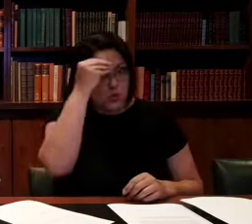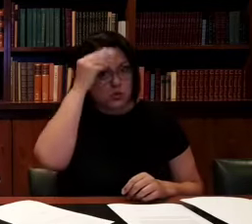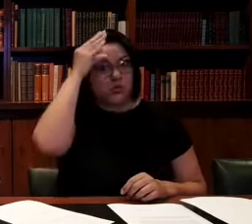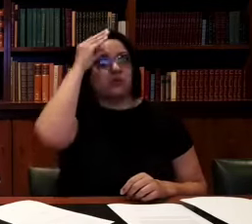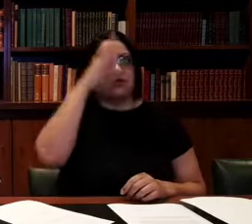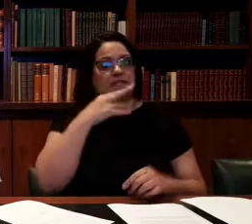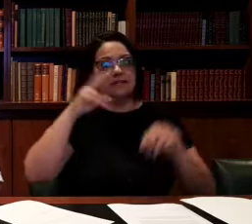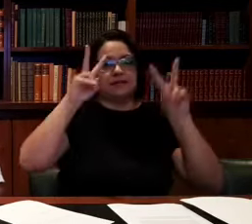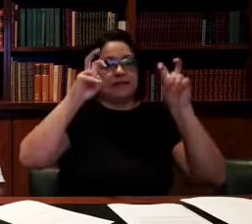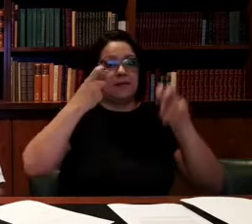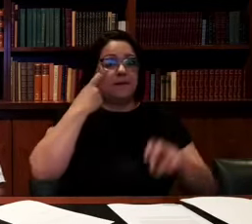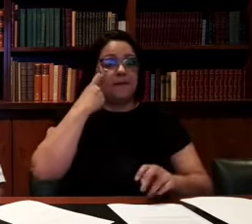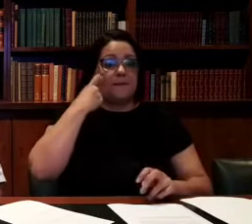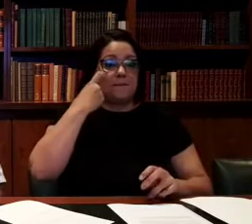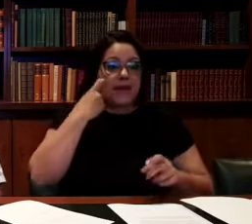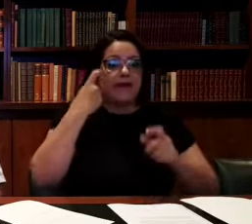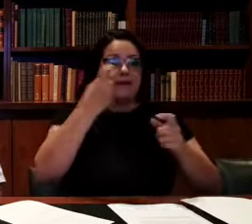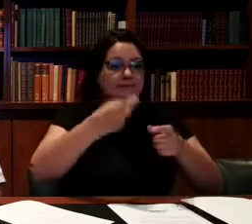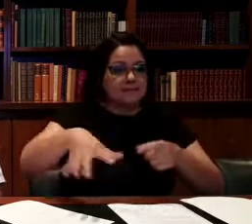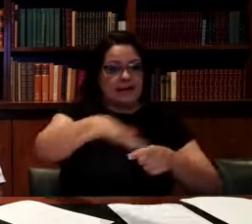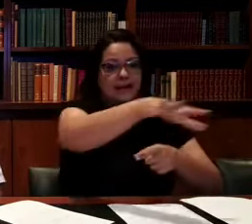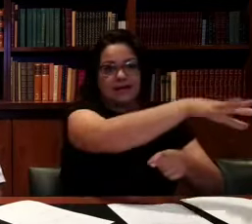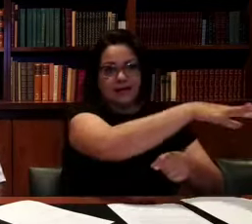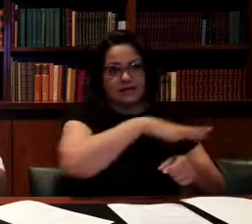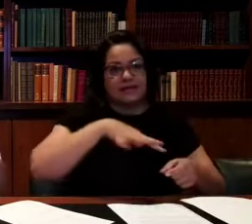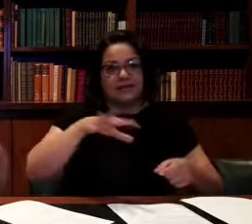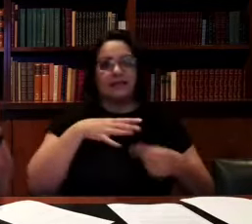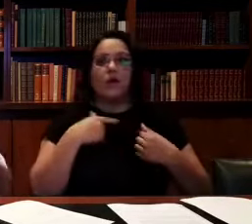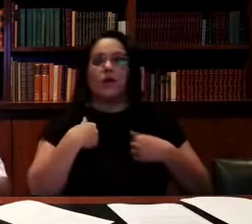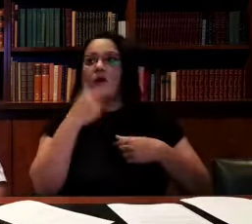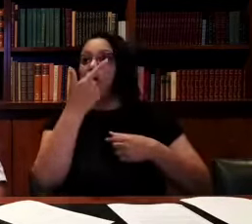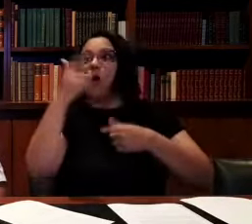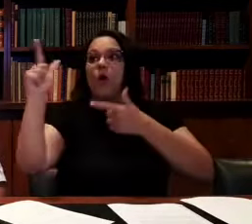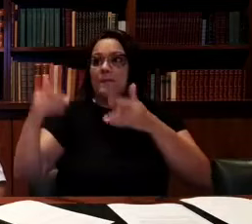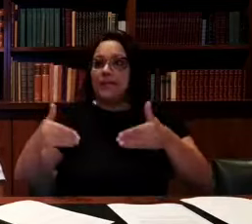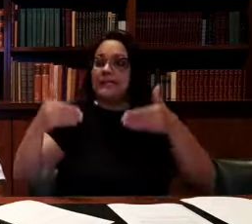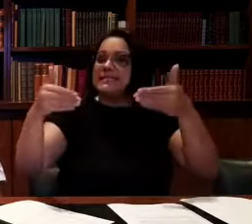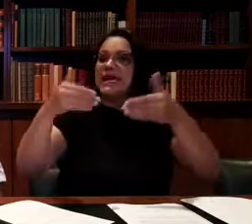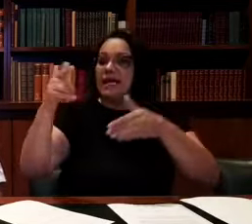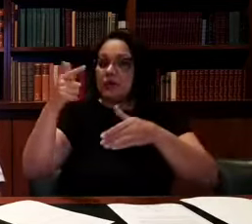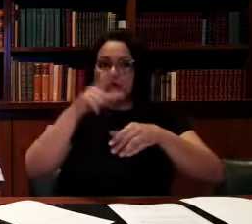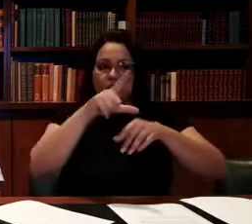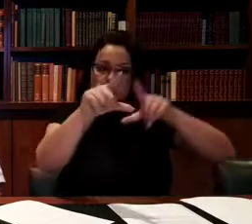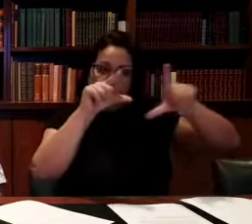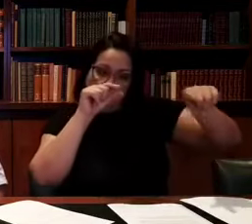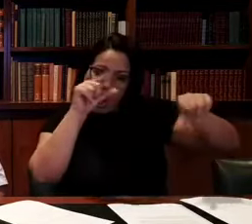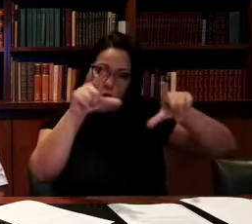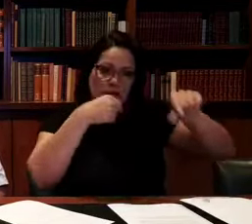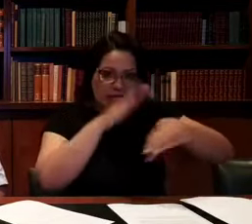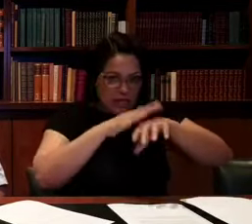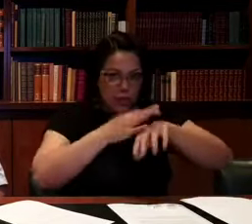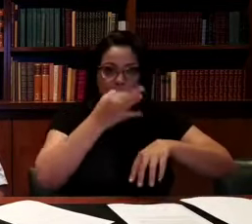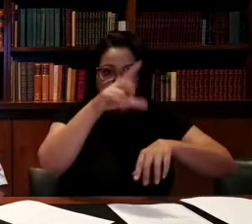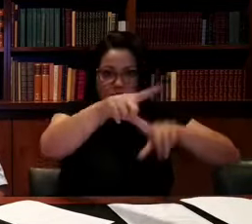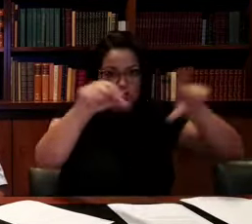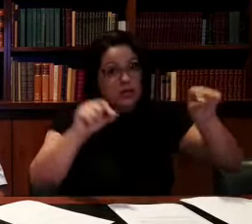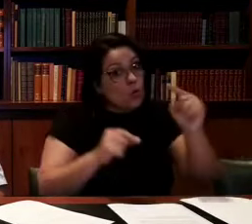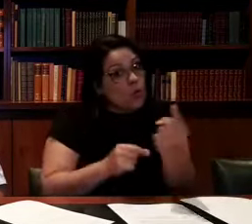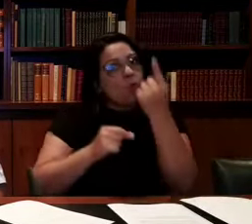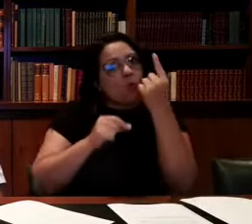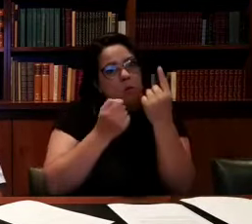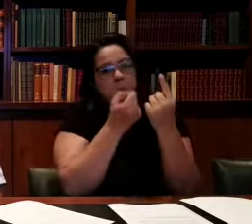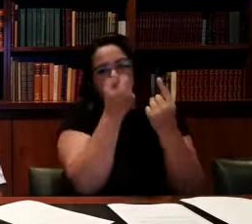inicia naquela época sobre a peça e vai mandar o cara indicações minha fora de ministério para a secretaria foi o Jorge seis aí tu tava